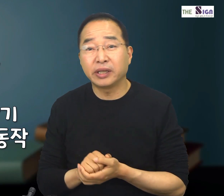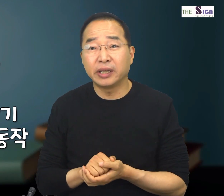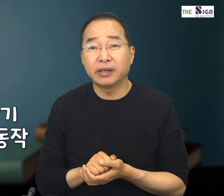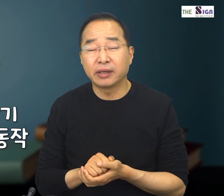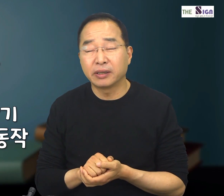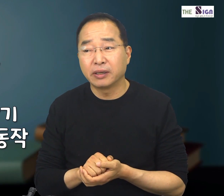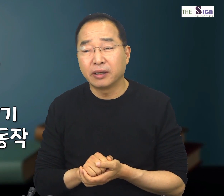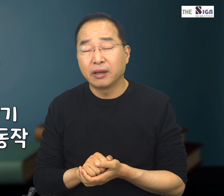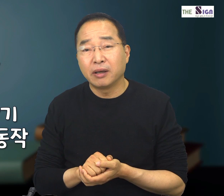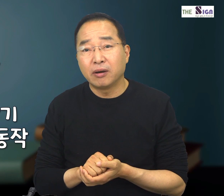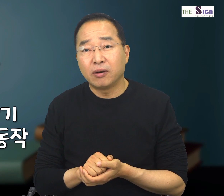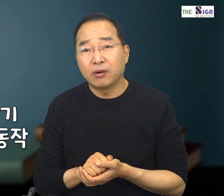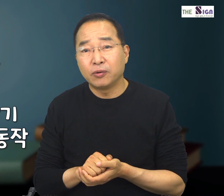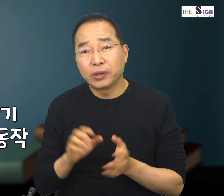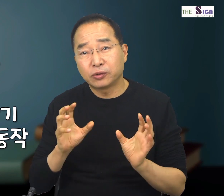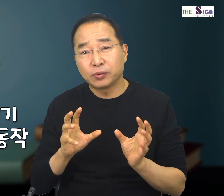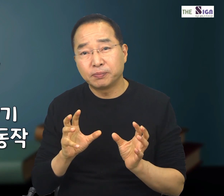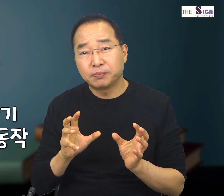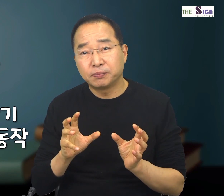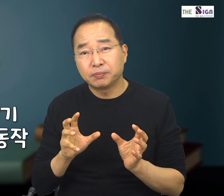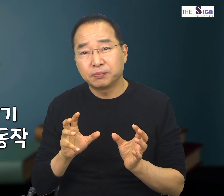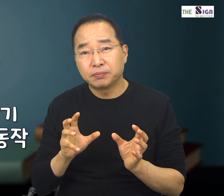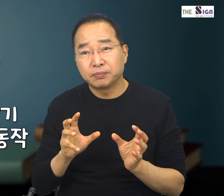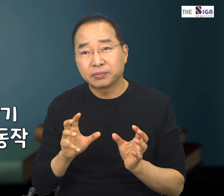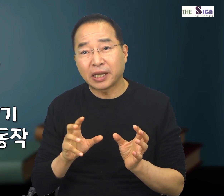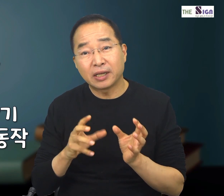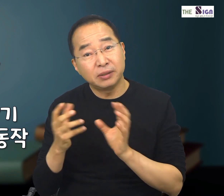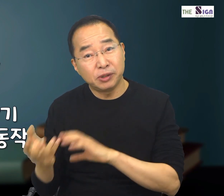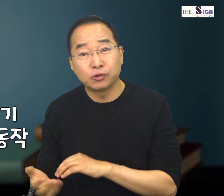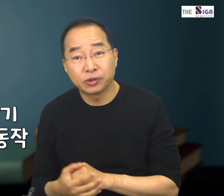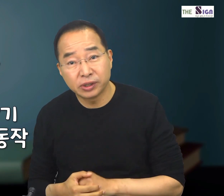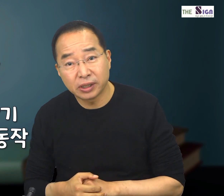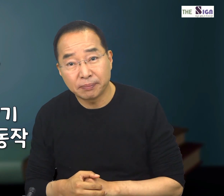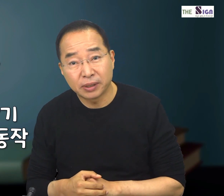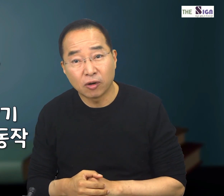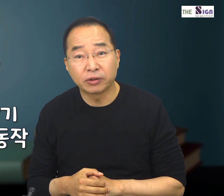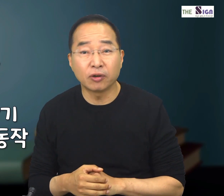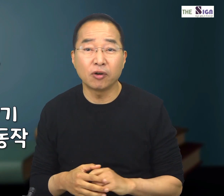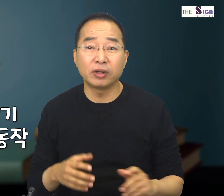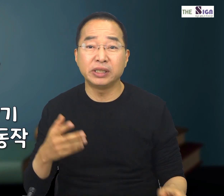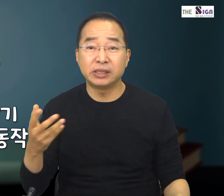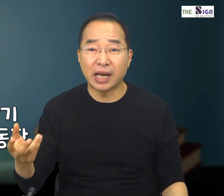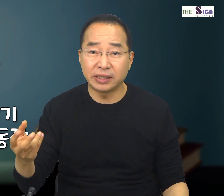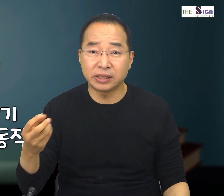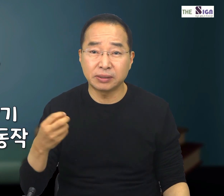그런데 요게 좀 다른 의미로도 쓰이게 됩니다. 어떤 걸 일을 할지